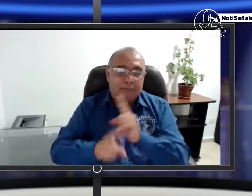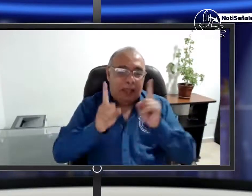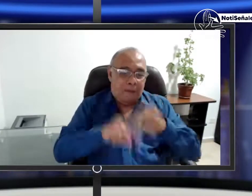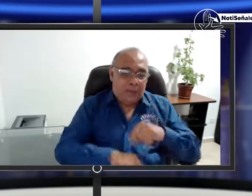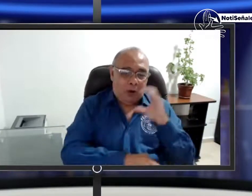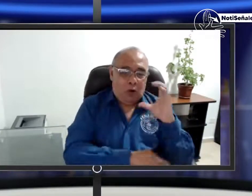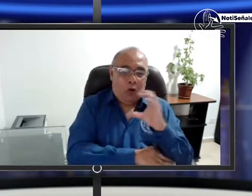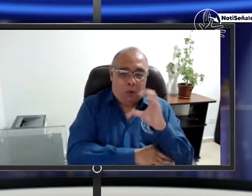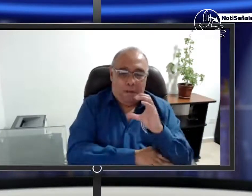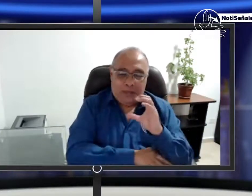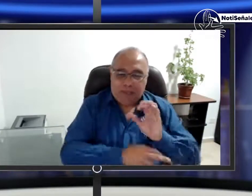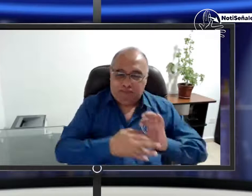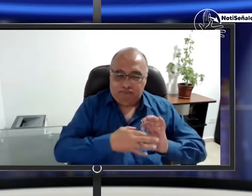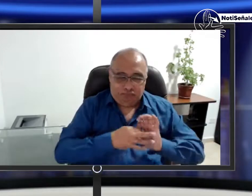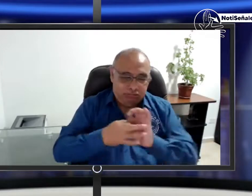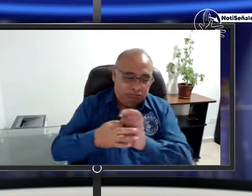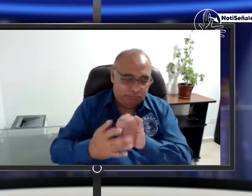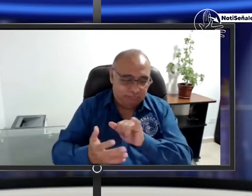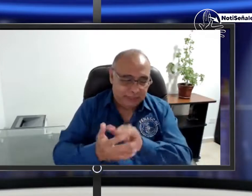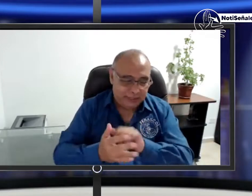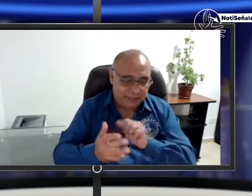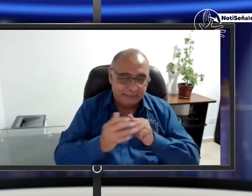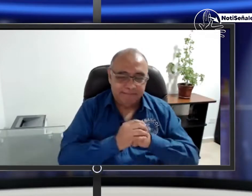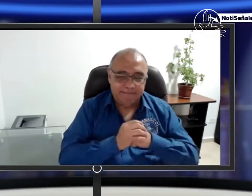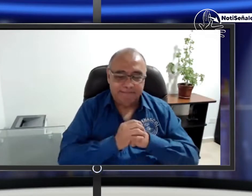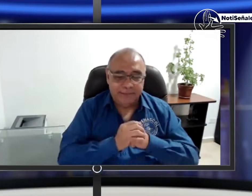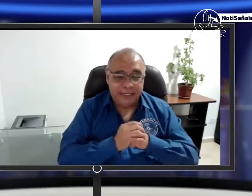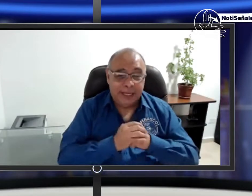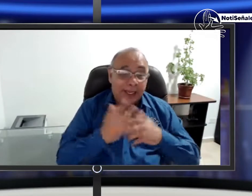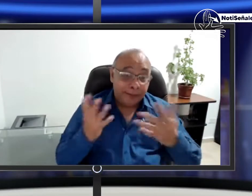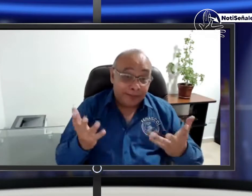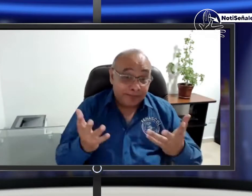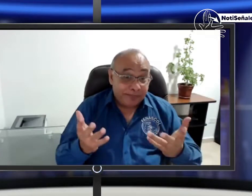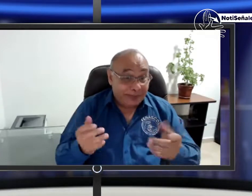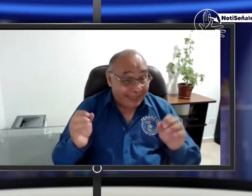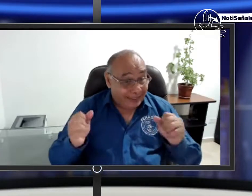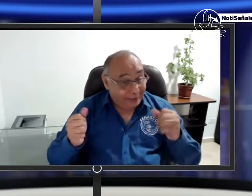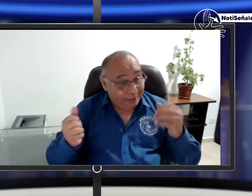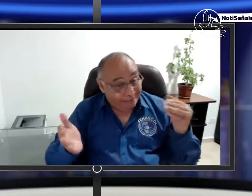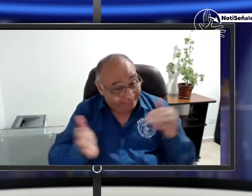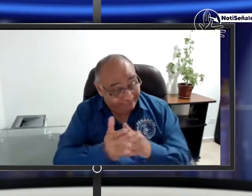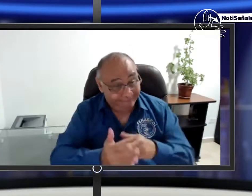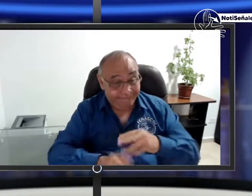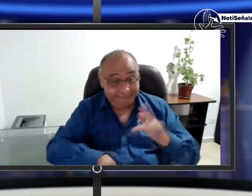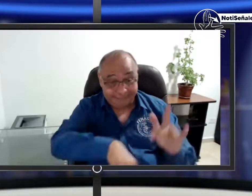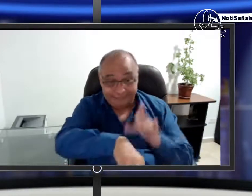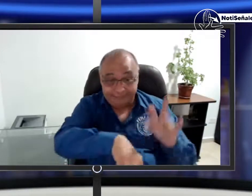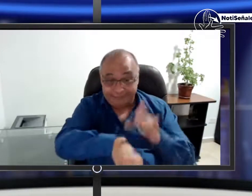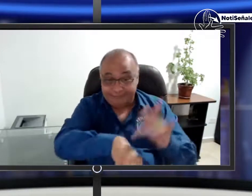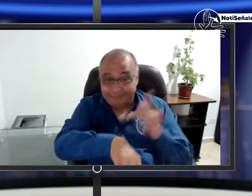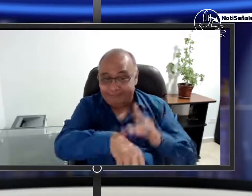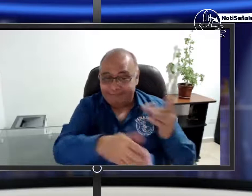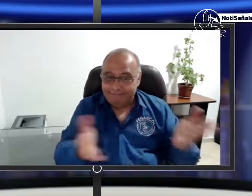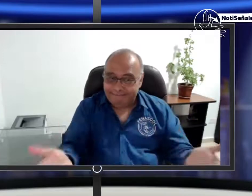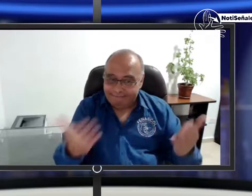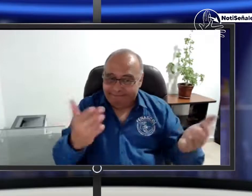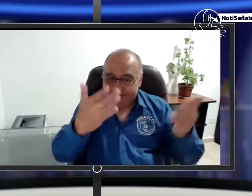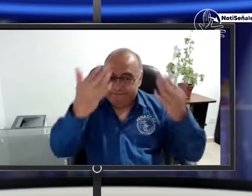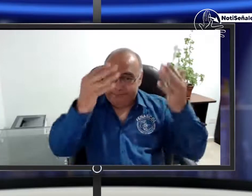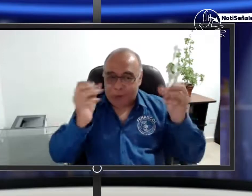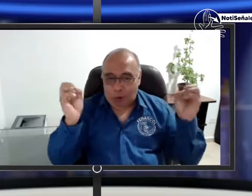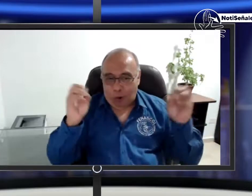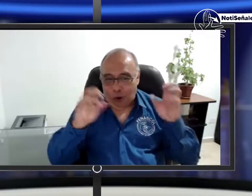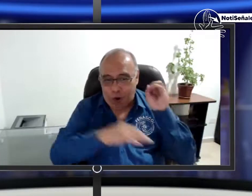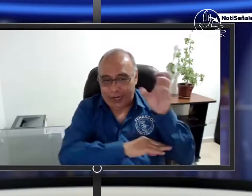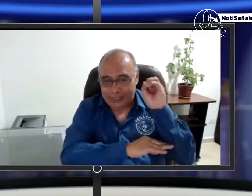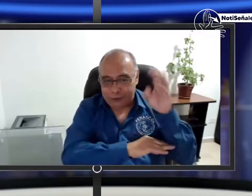así como se contempla en el marco internacional colombia lo tiene estipulado para el mismo día y reitero